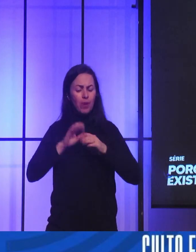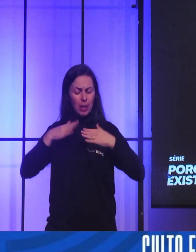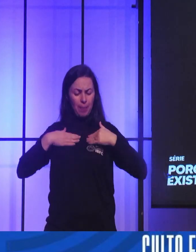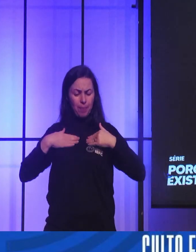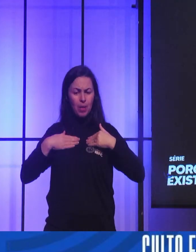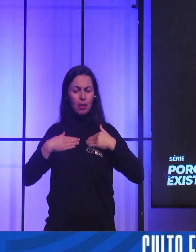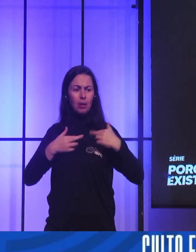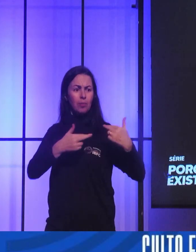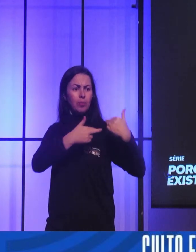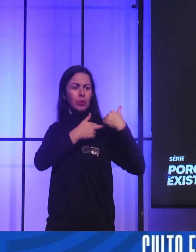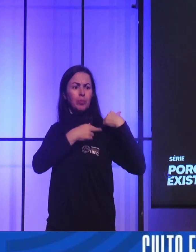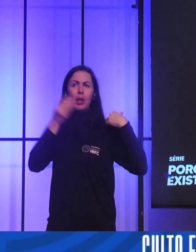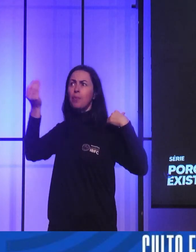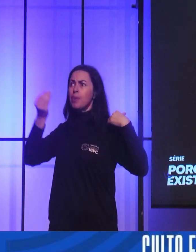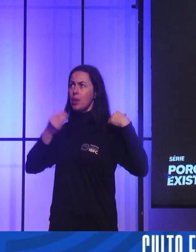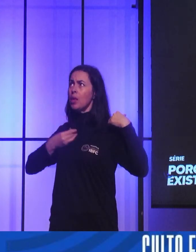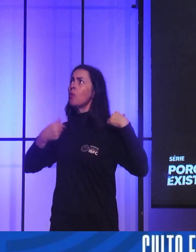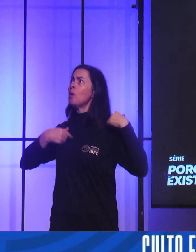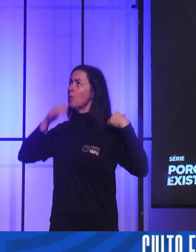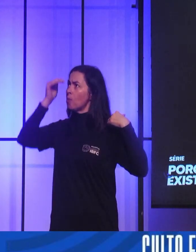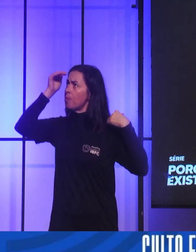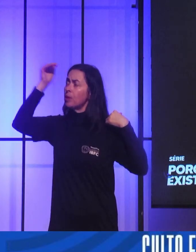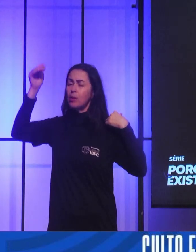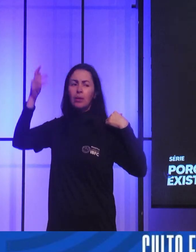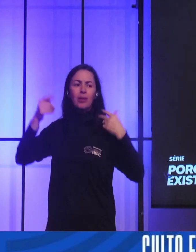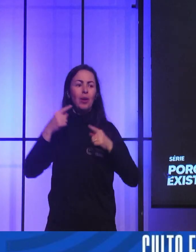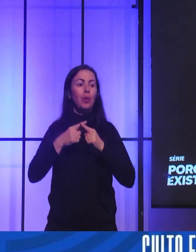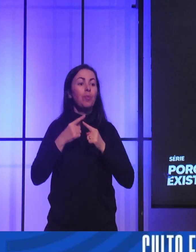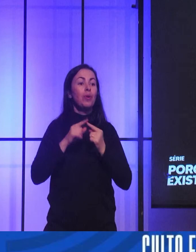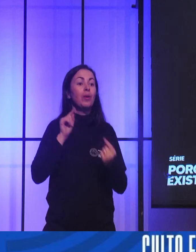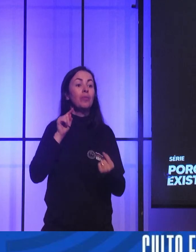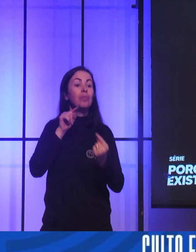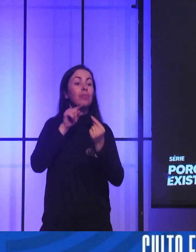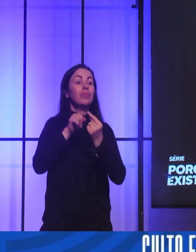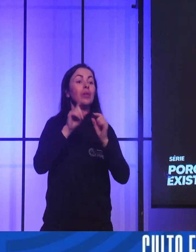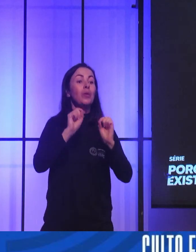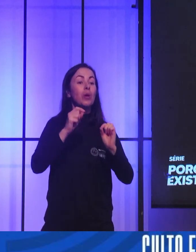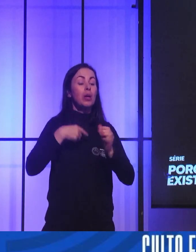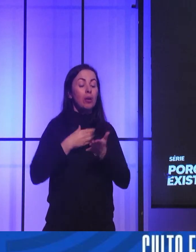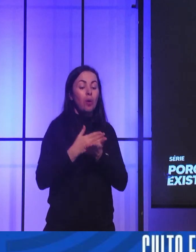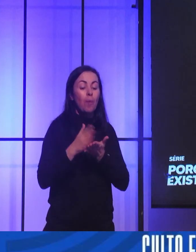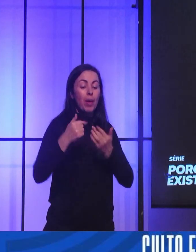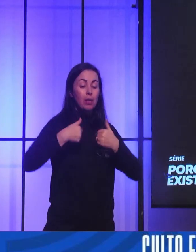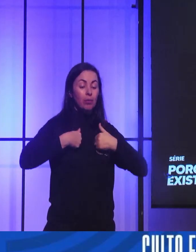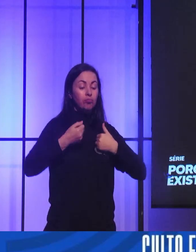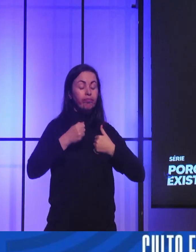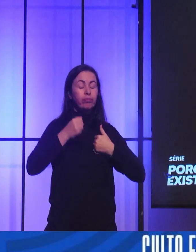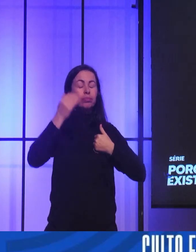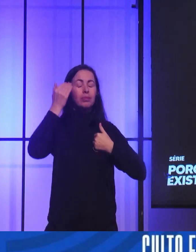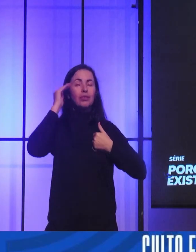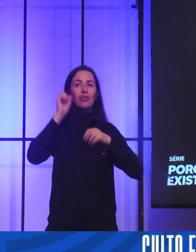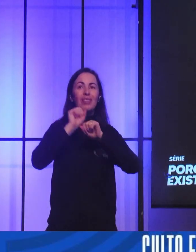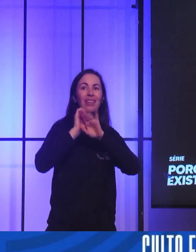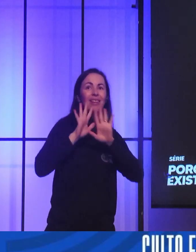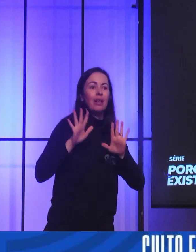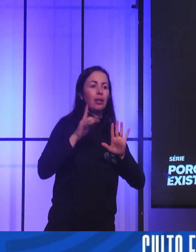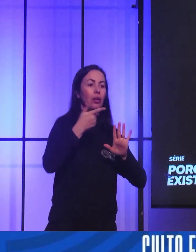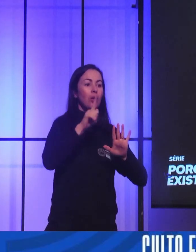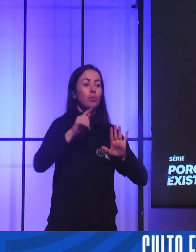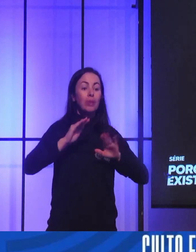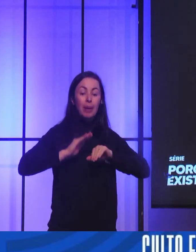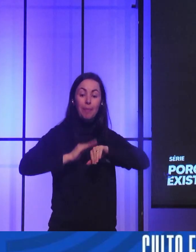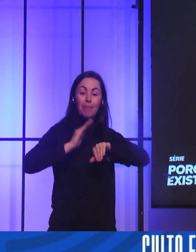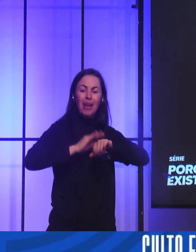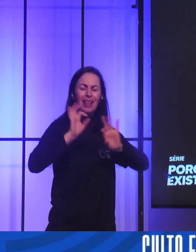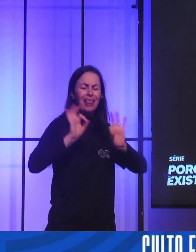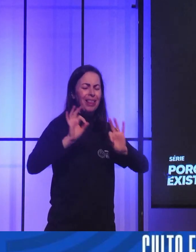parte. A sua missão começa quando você entender que não existe outra razão mais